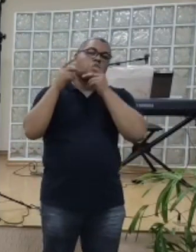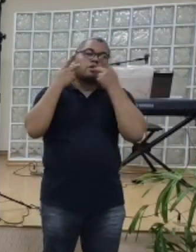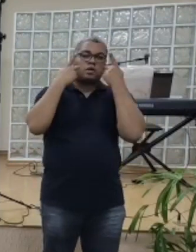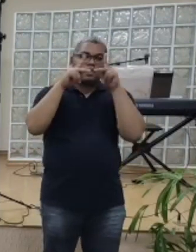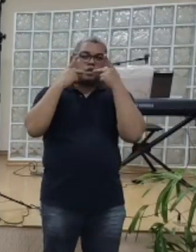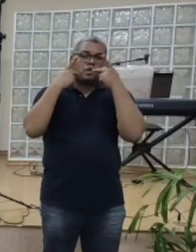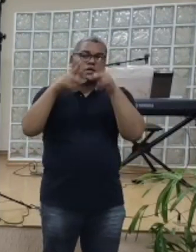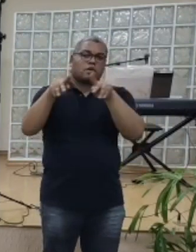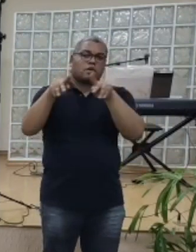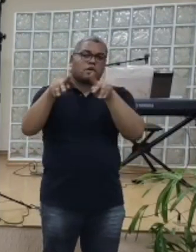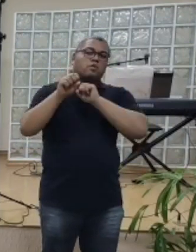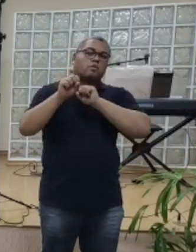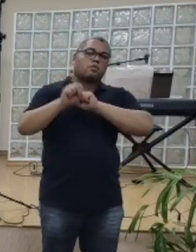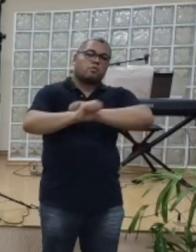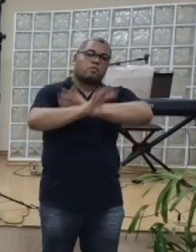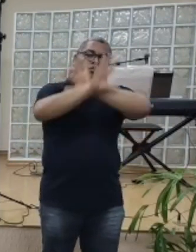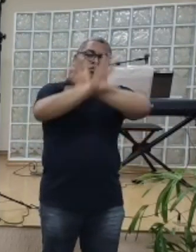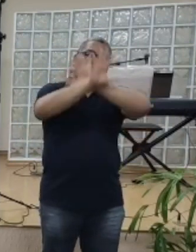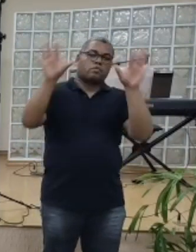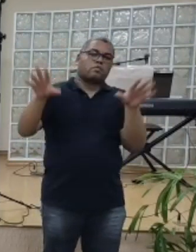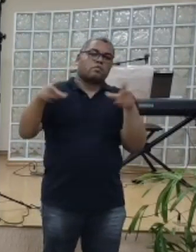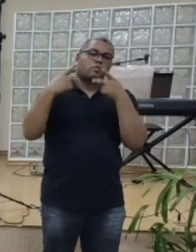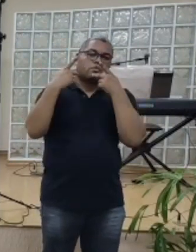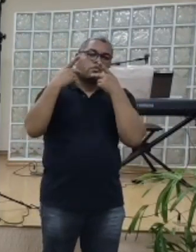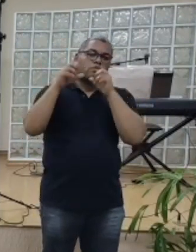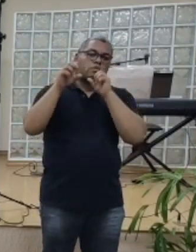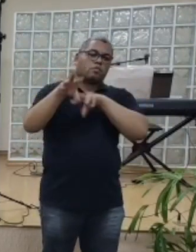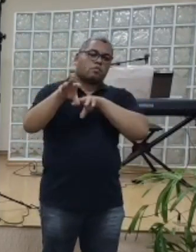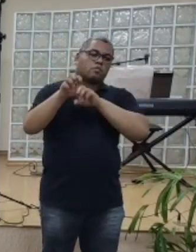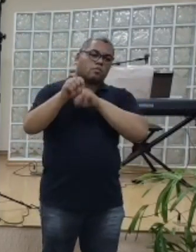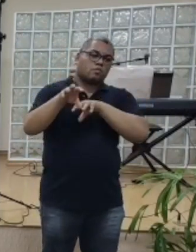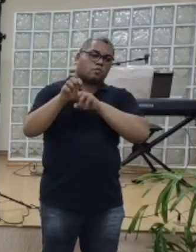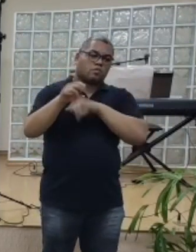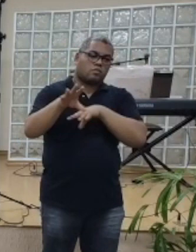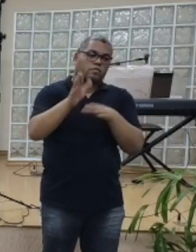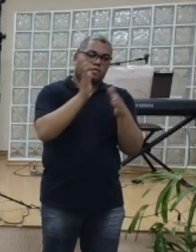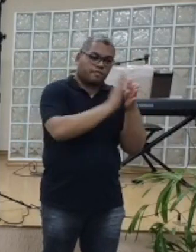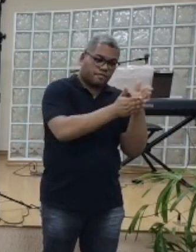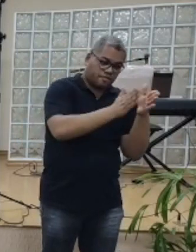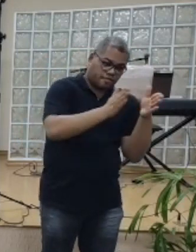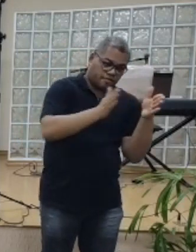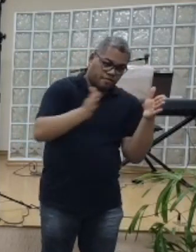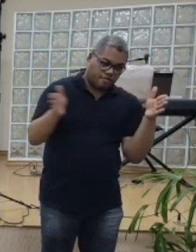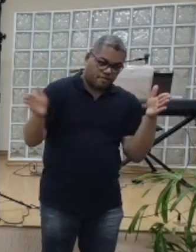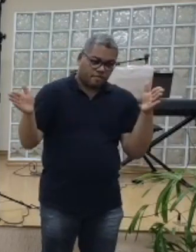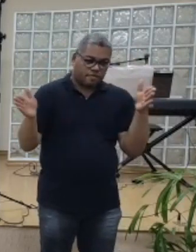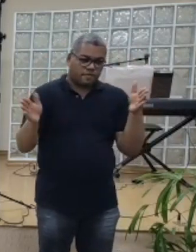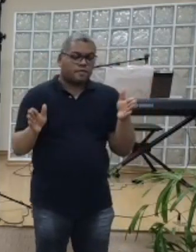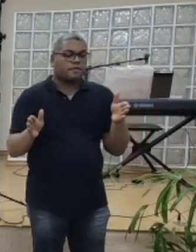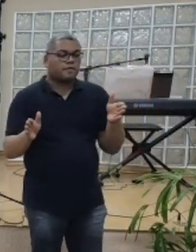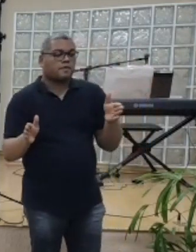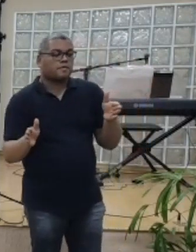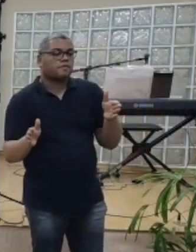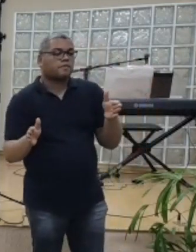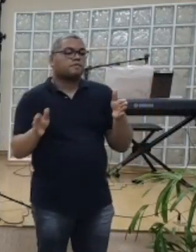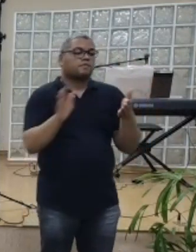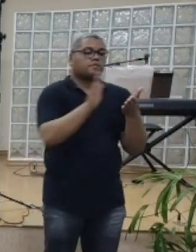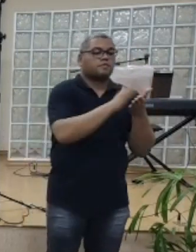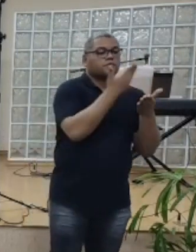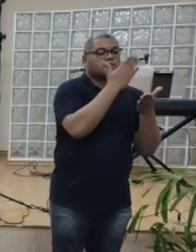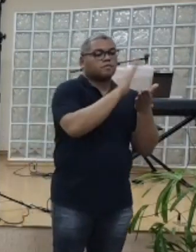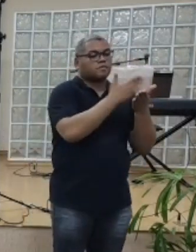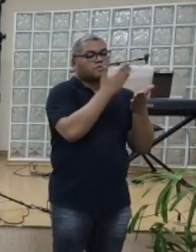sequencial. E quando a gente pega um livro para pregar sequencialmente, é o que está, e a gente tem que falar no que